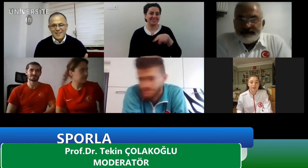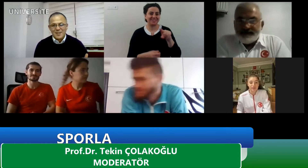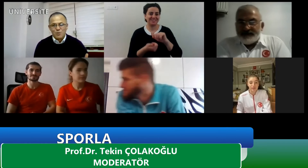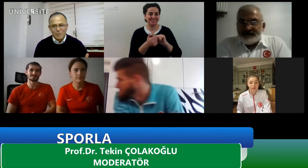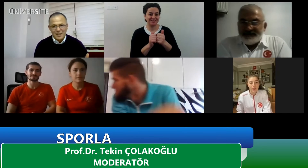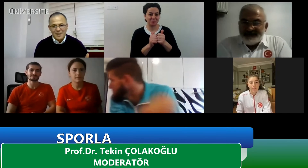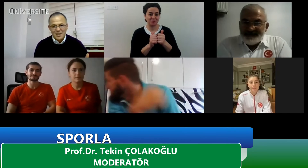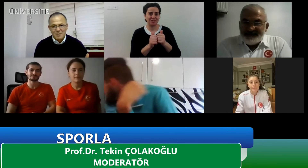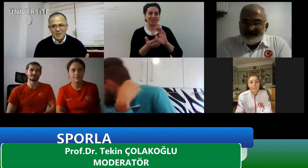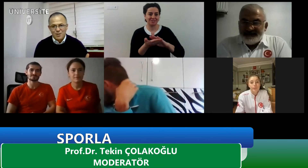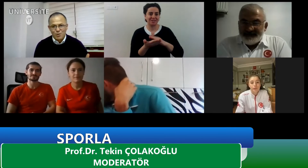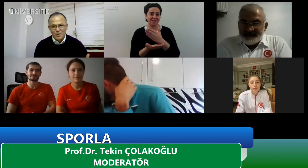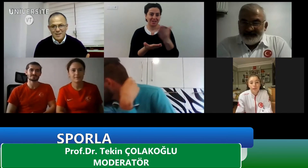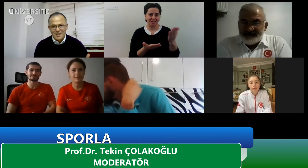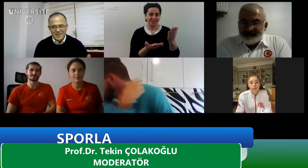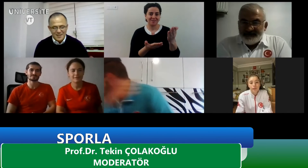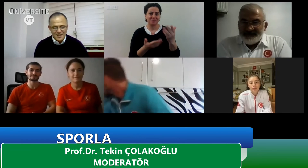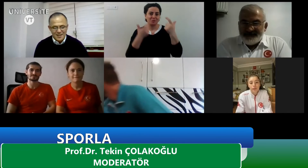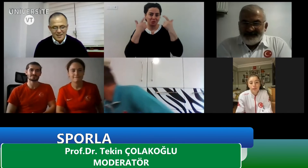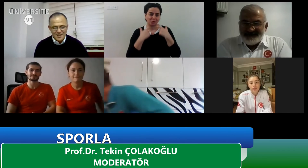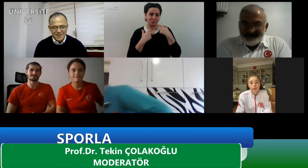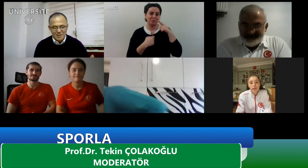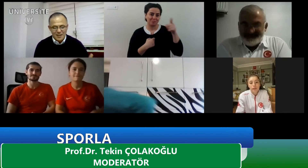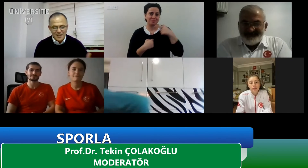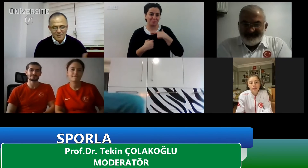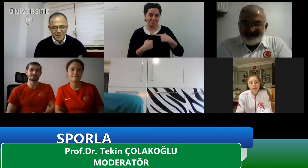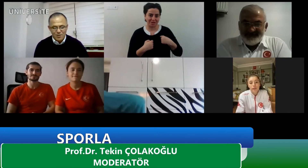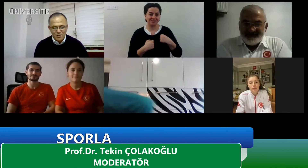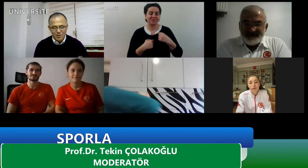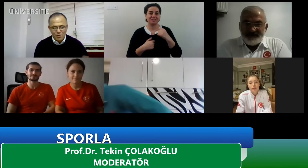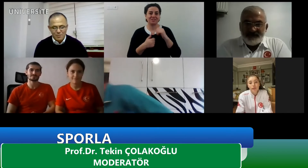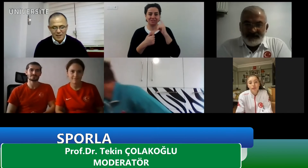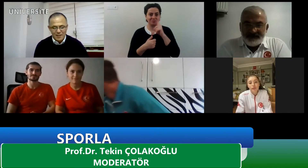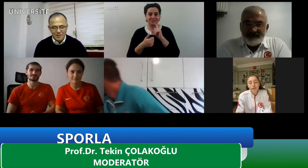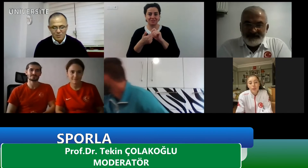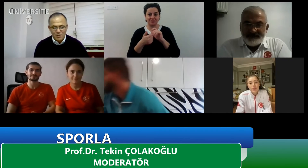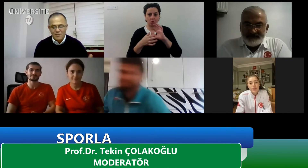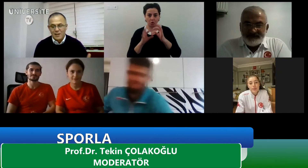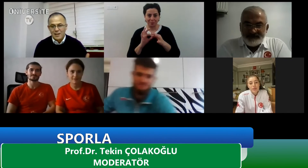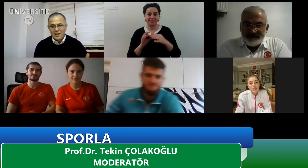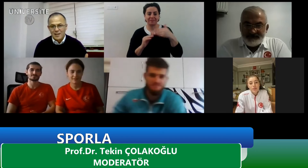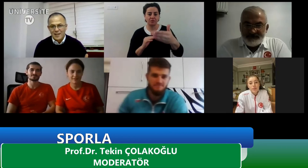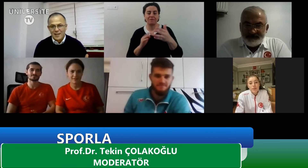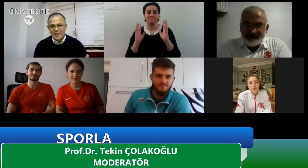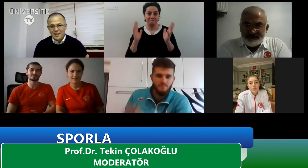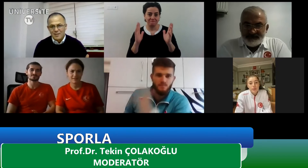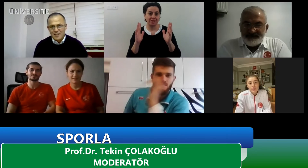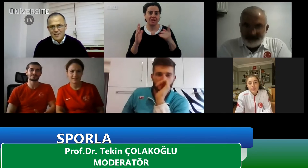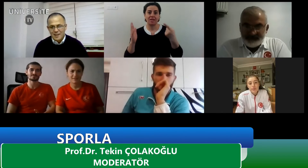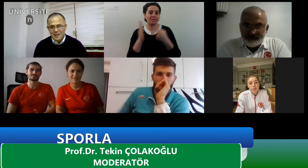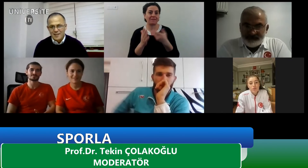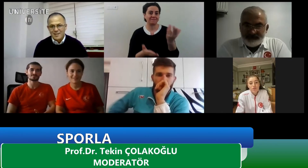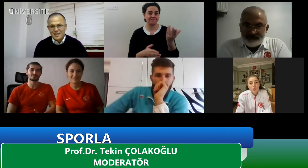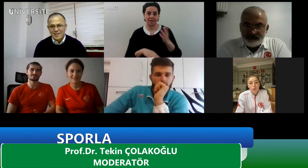arkadaşlarımızdan sorumlu sizsiniz. İşitme Engelliler Federasyonları olimpiyatlarda ve sonraki faaliyetlerde